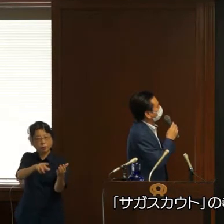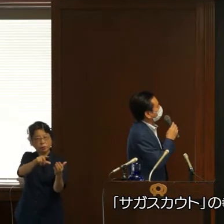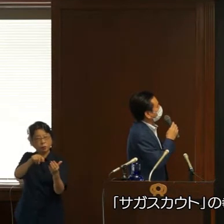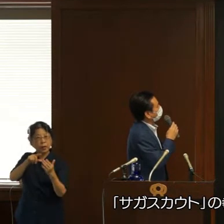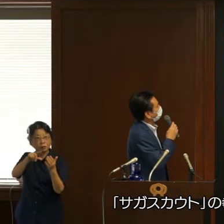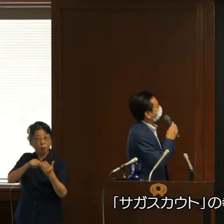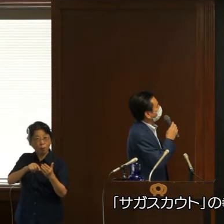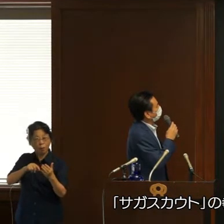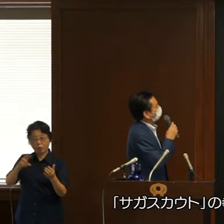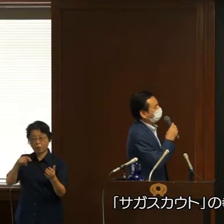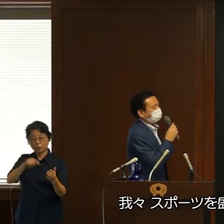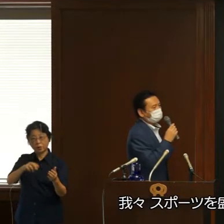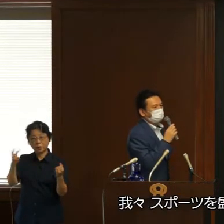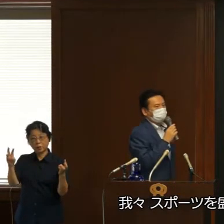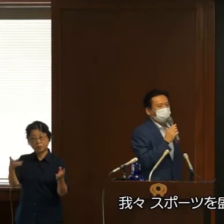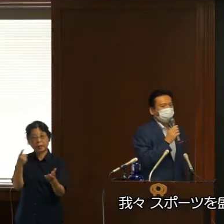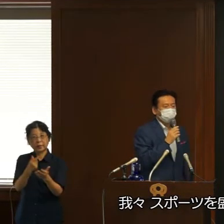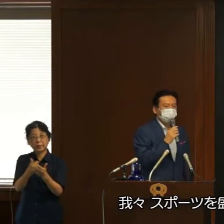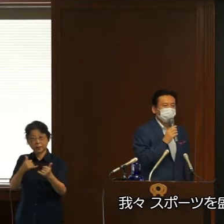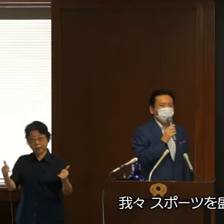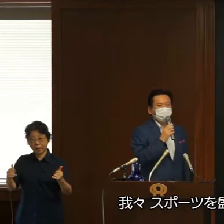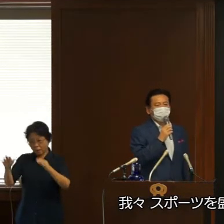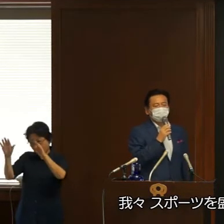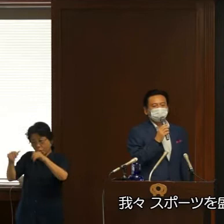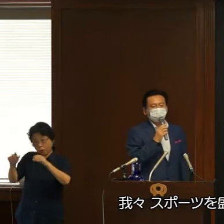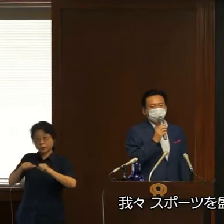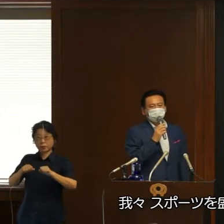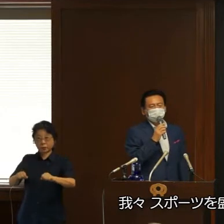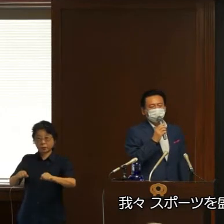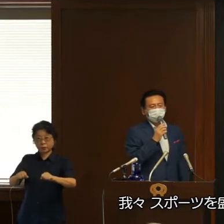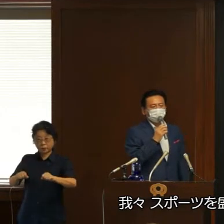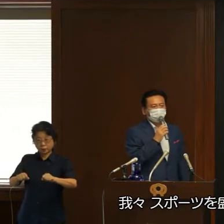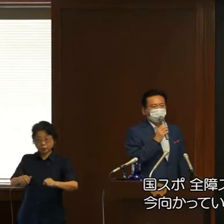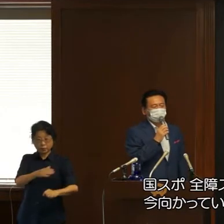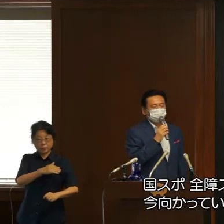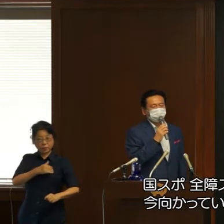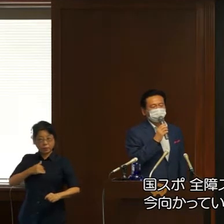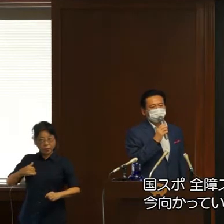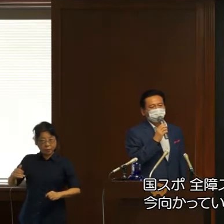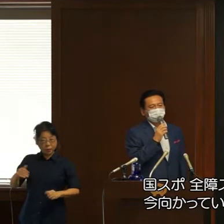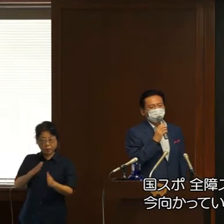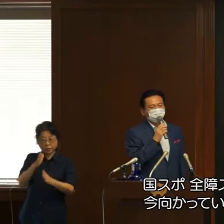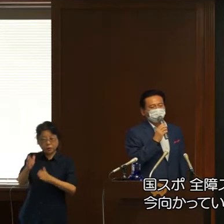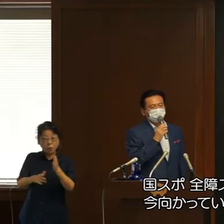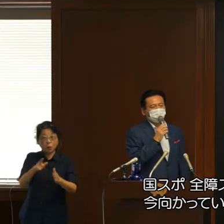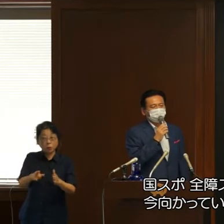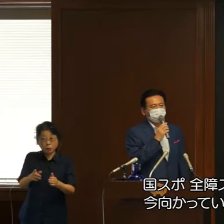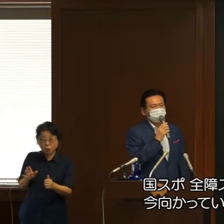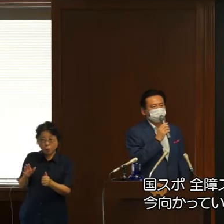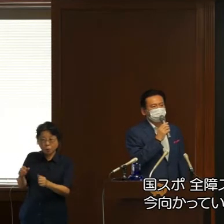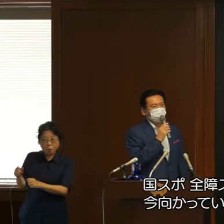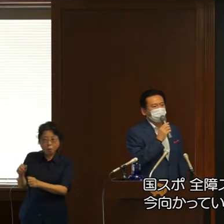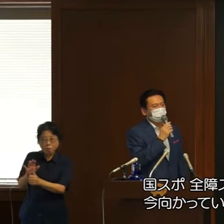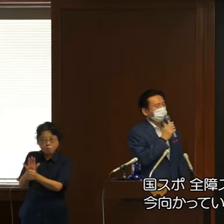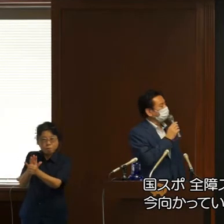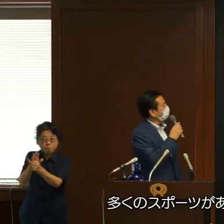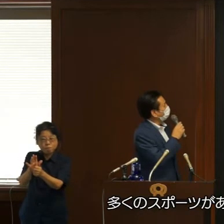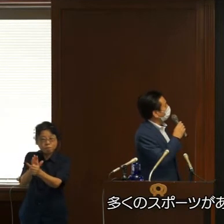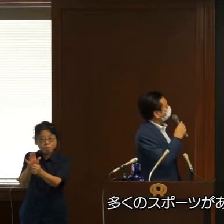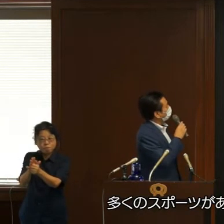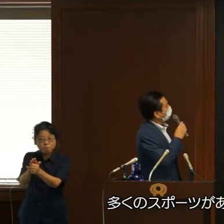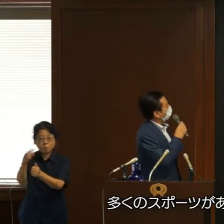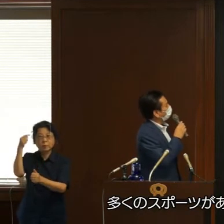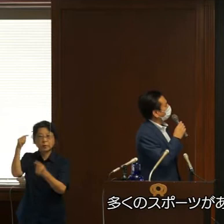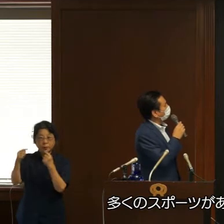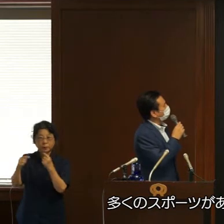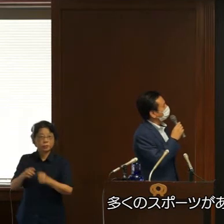ています。まあ、我々このスポーツを盛り上げようということで、国スポ全勝スポに向かって今いるわけですけれども、ま